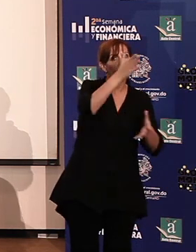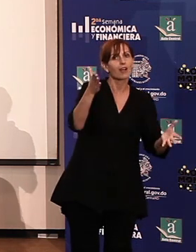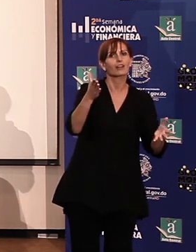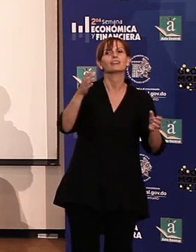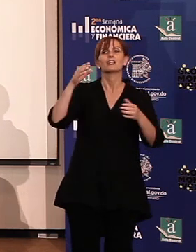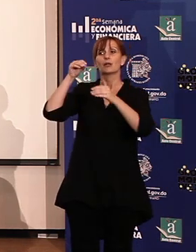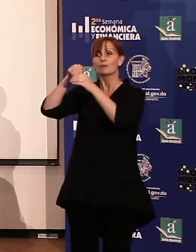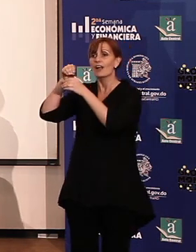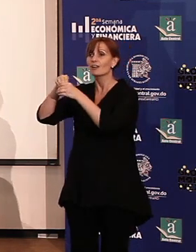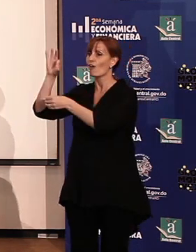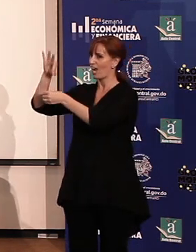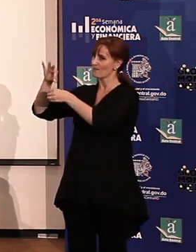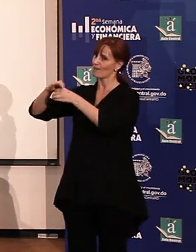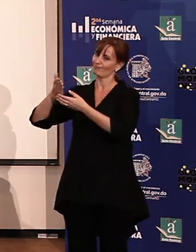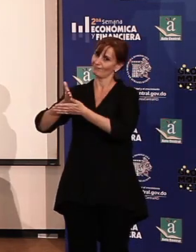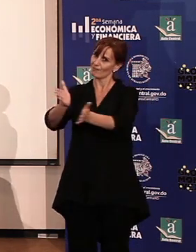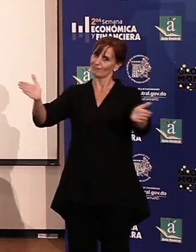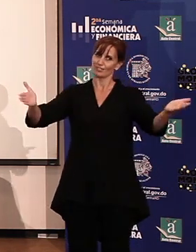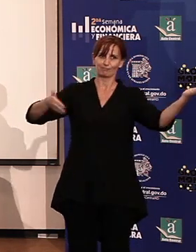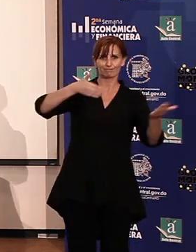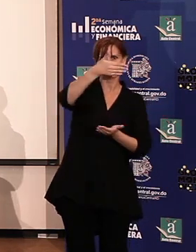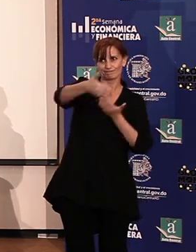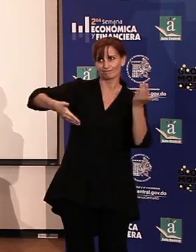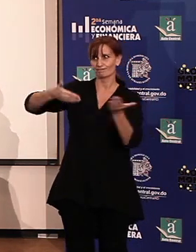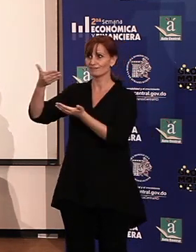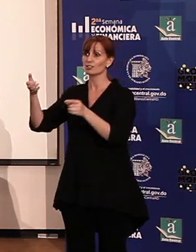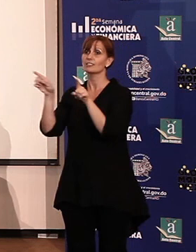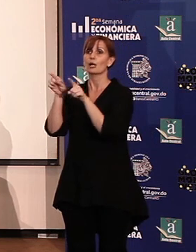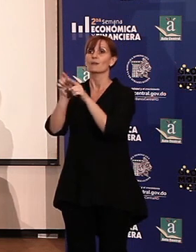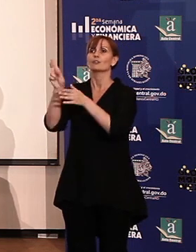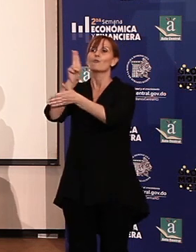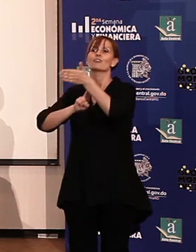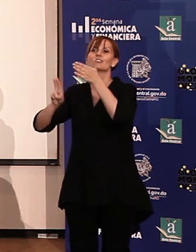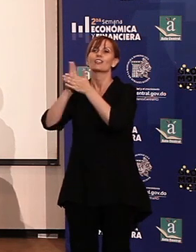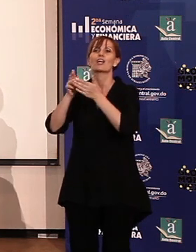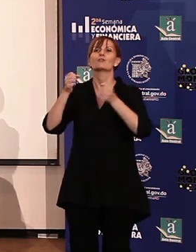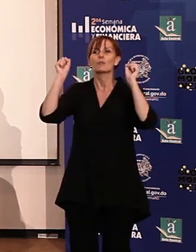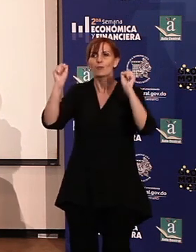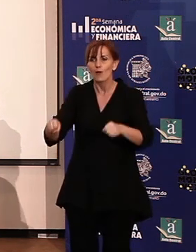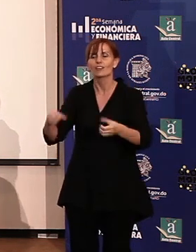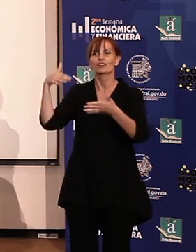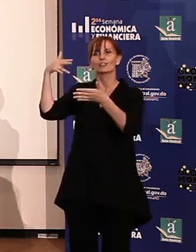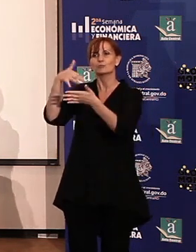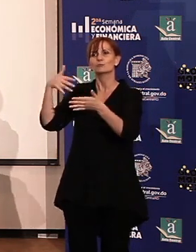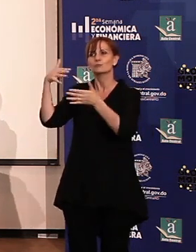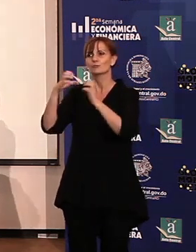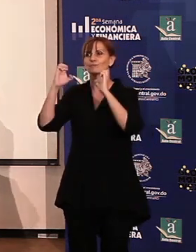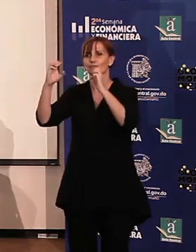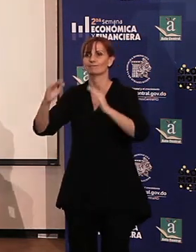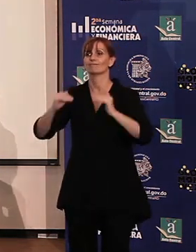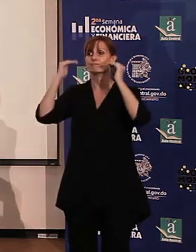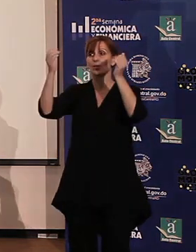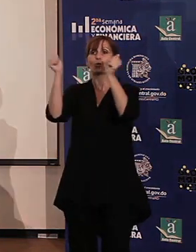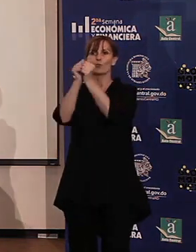puertas abiertas y una universidad donde pueden acudir a realizar sus estudios de educación superior con un intérprete